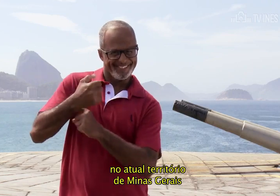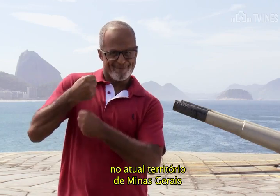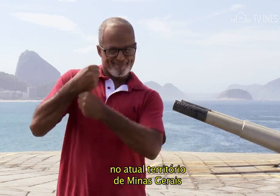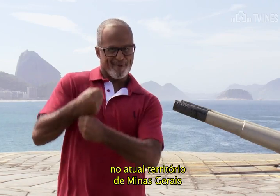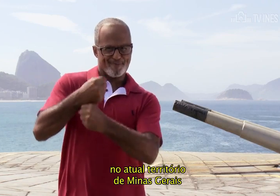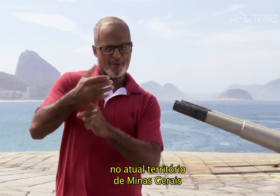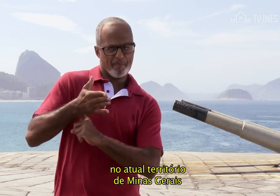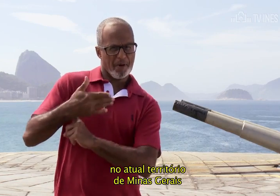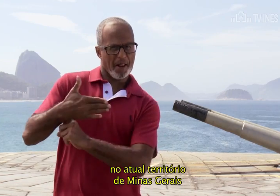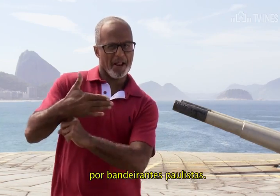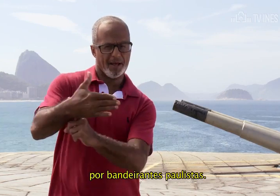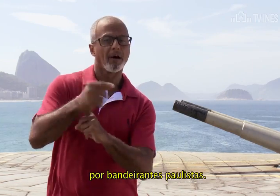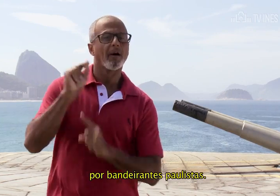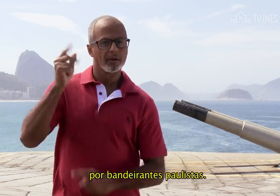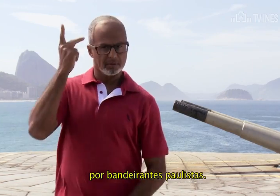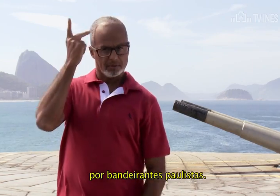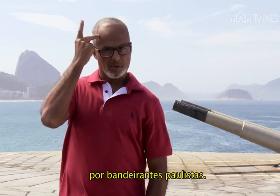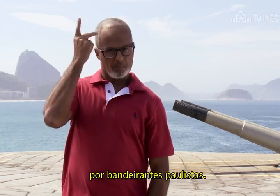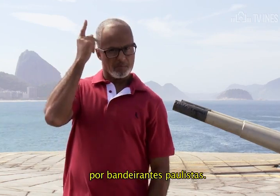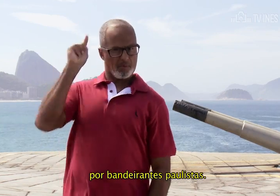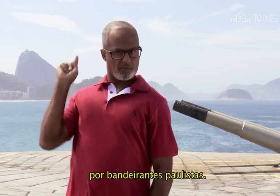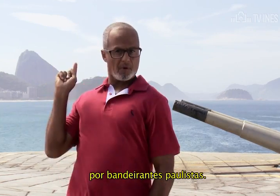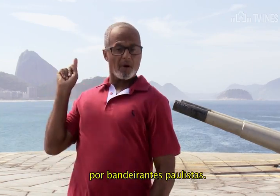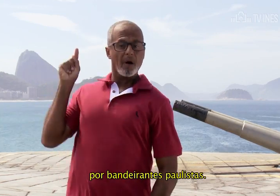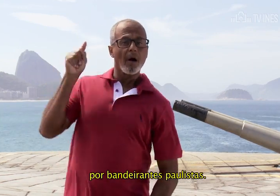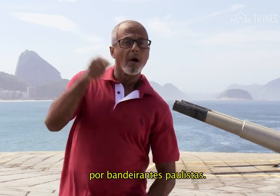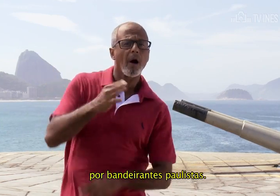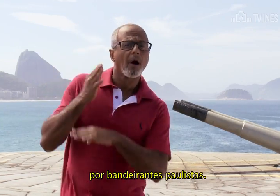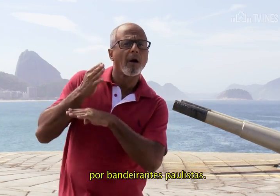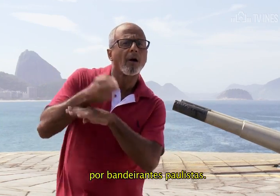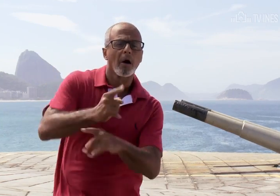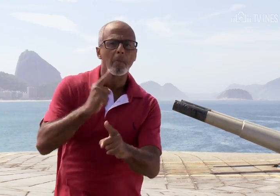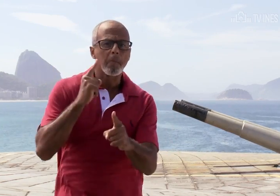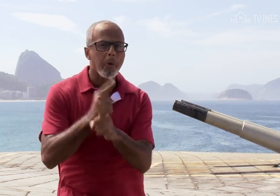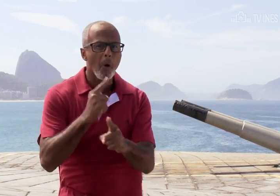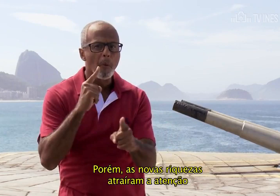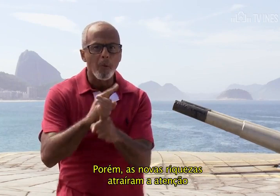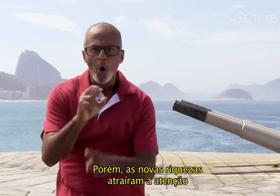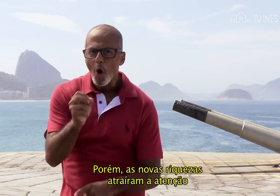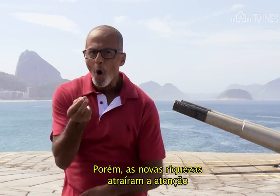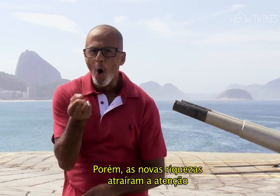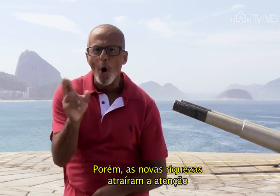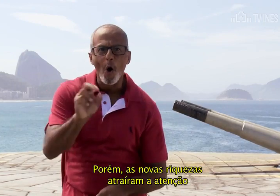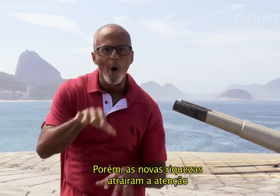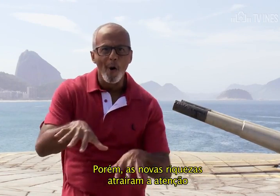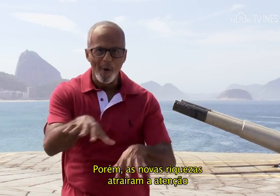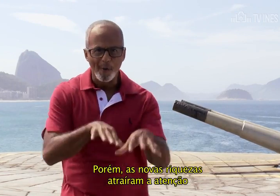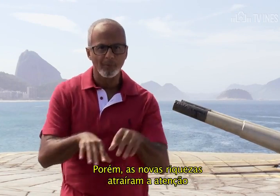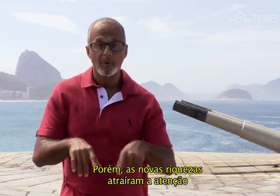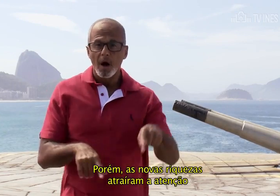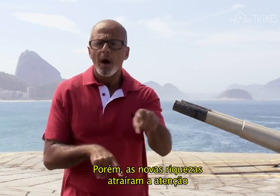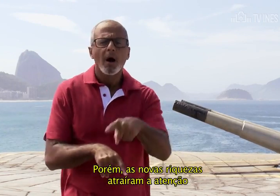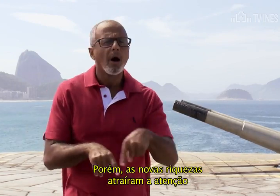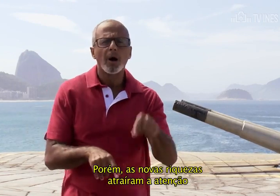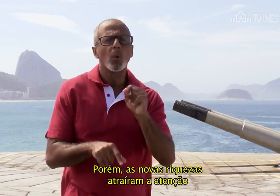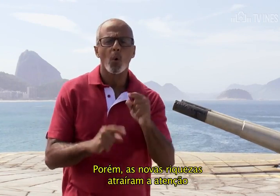Gerais por bandeirantes paulistas. Porém, as